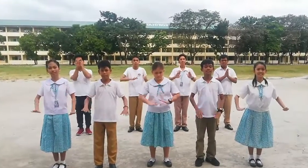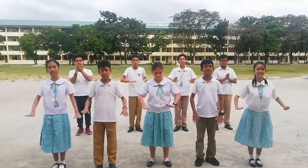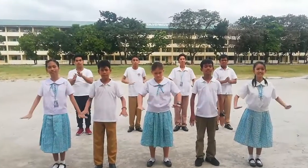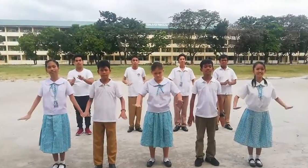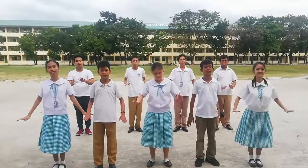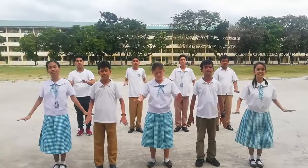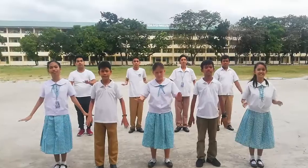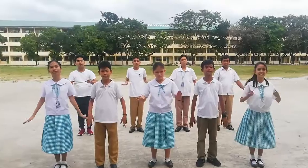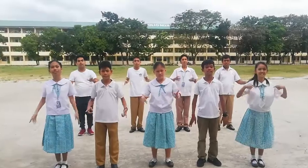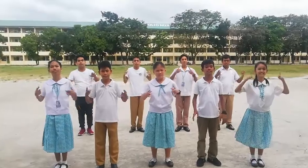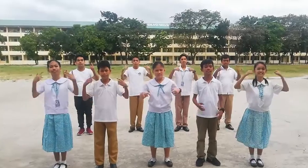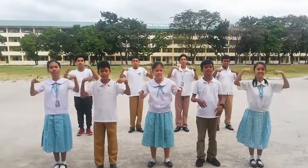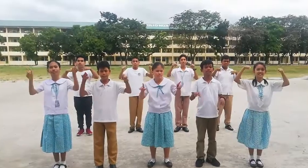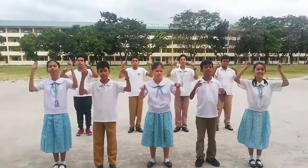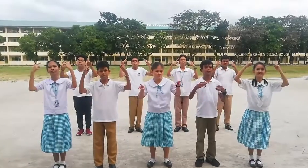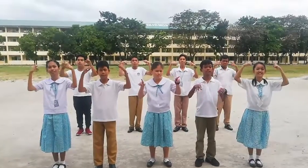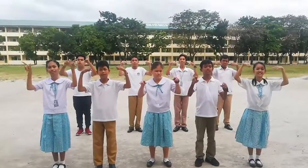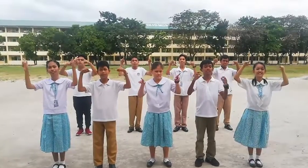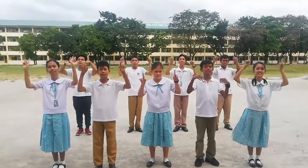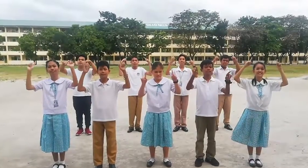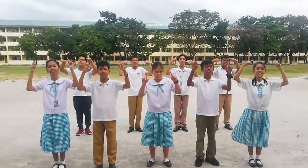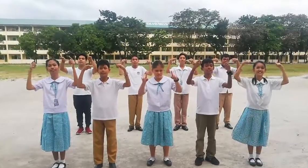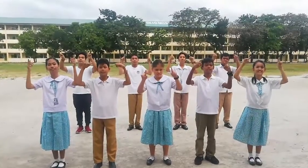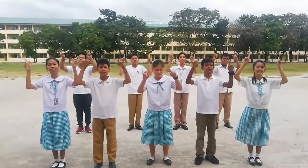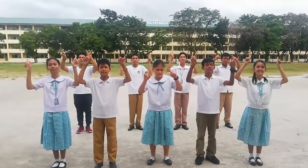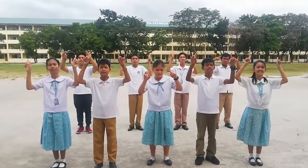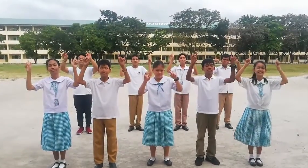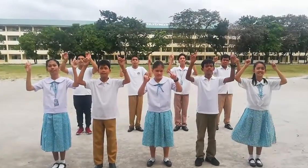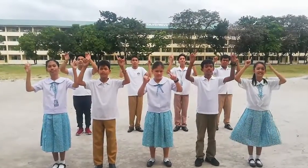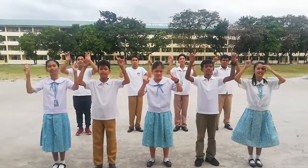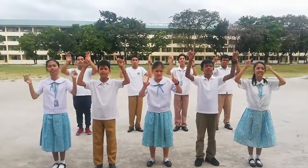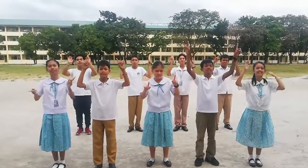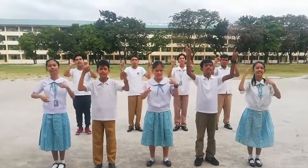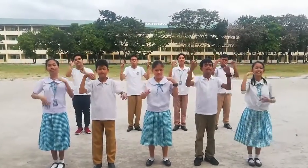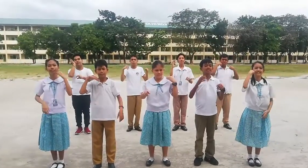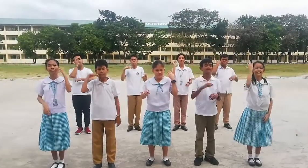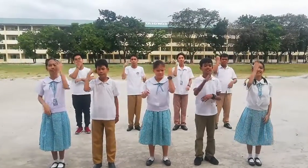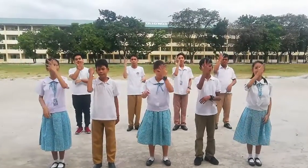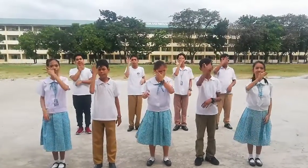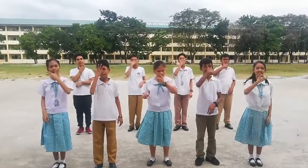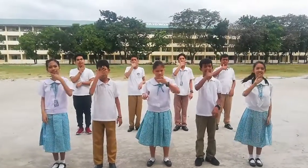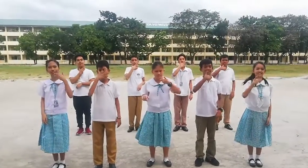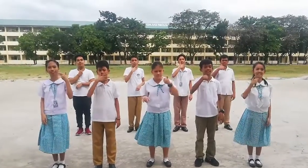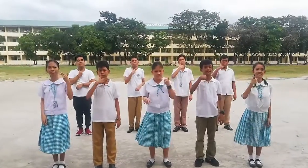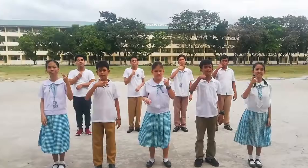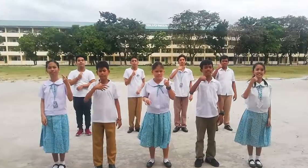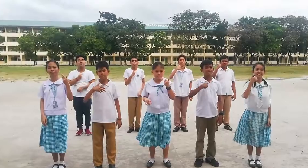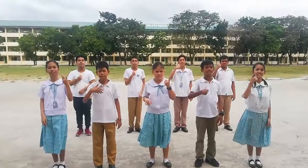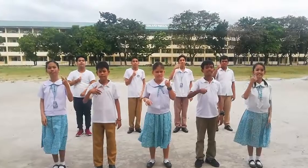at masagana Kay ganda ng